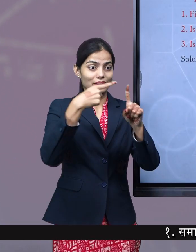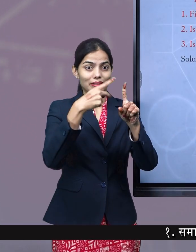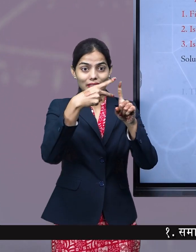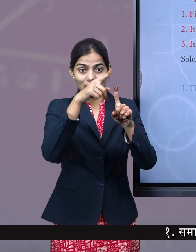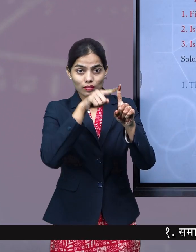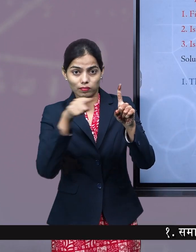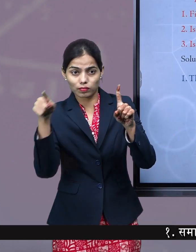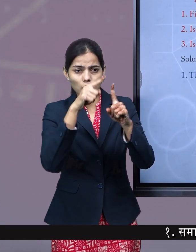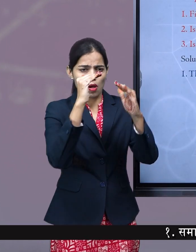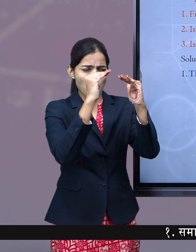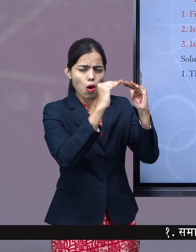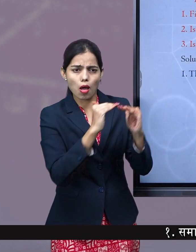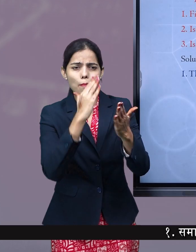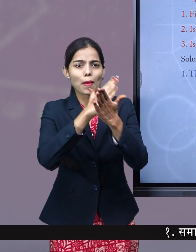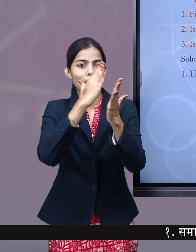पहिला, समान भागांच्या 3 जोड्या आहेत.